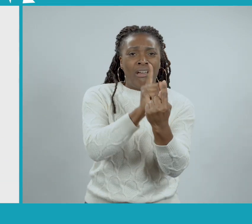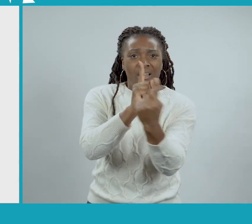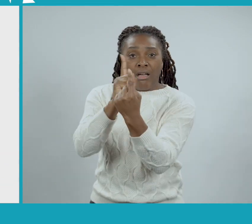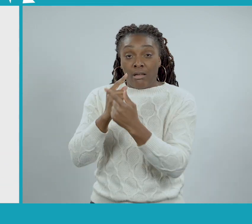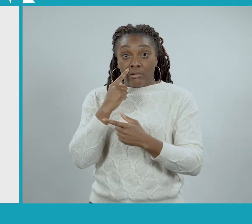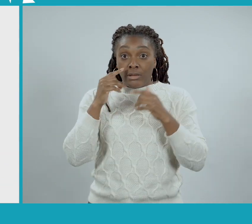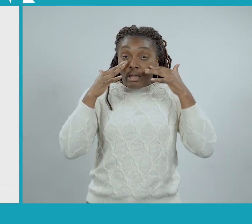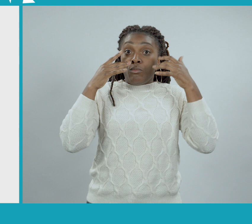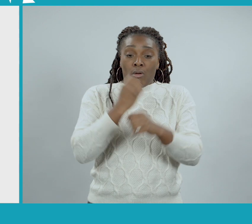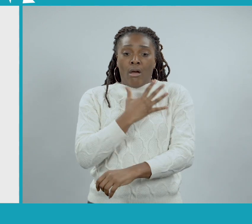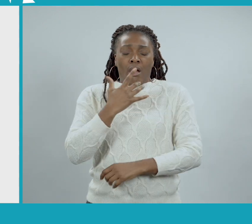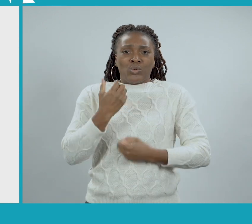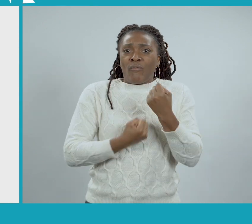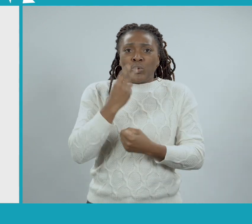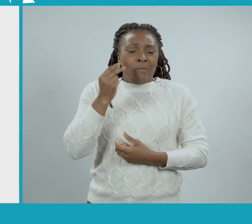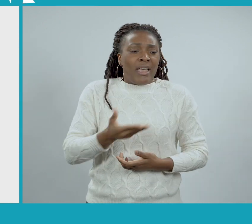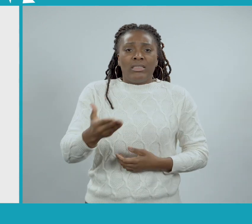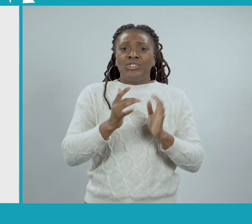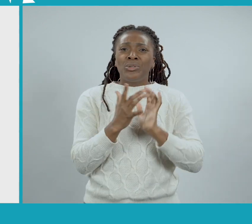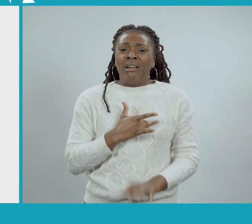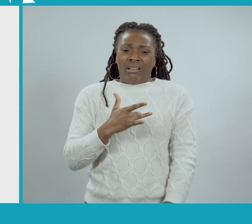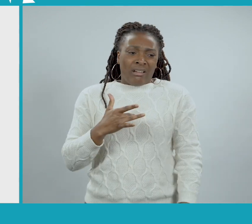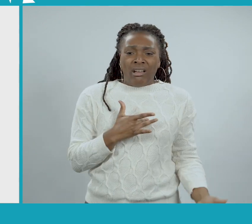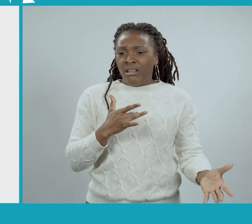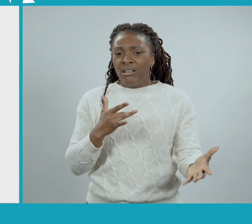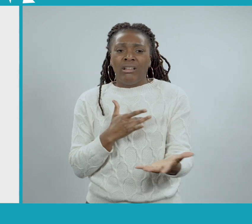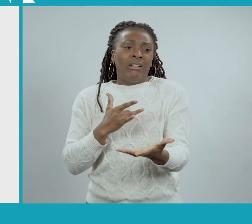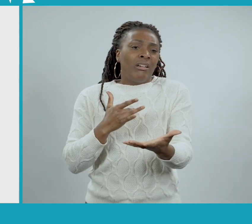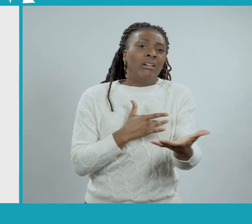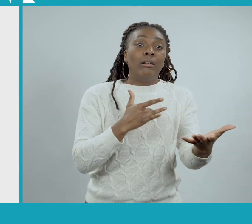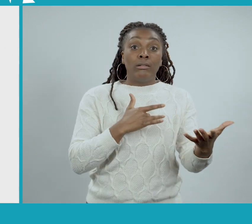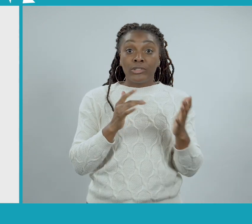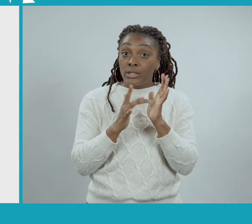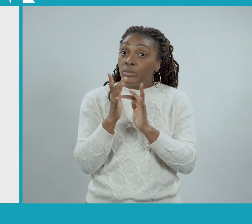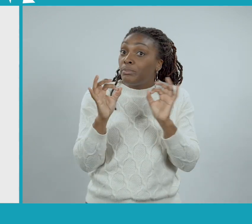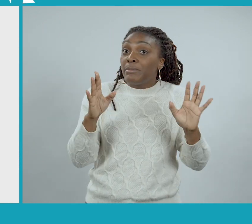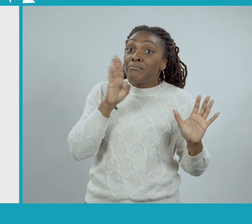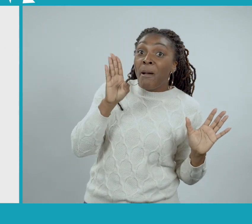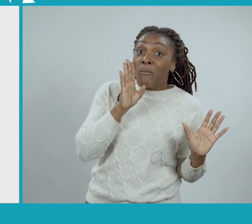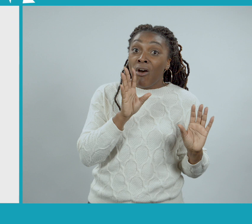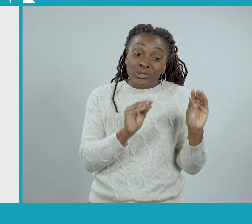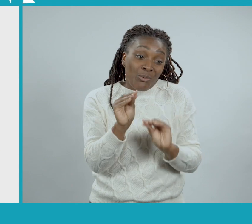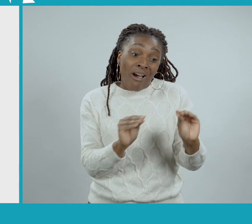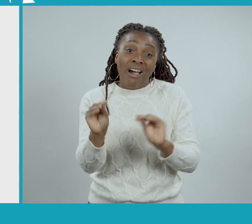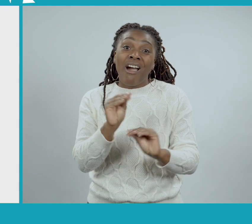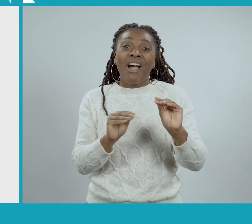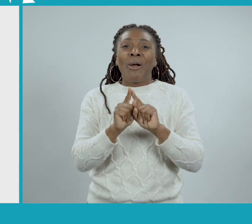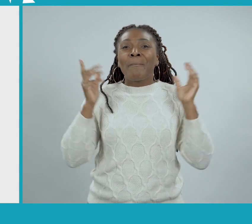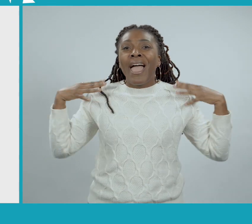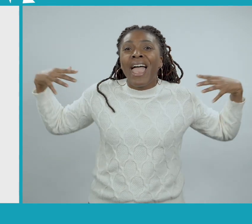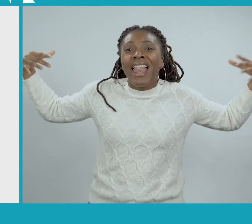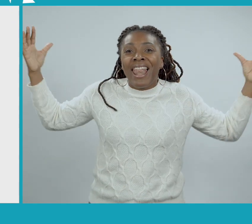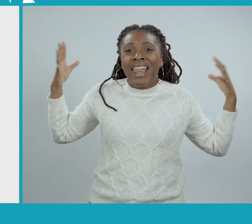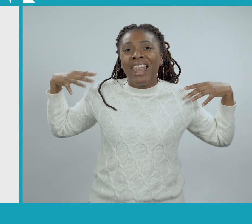profondément ému par la souffrance humaine. Jésus se compare à une mère poule qui utilise ses ailes